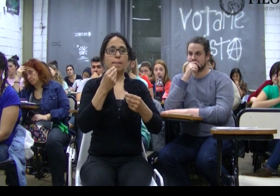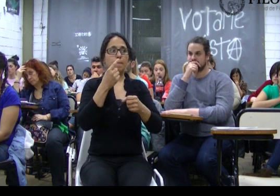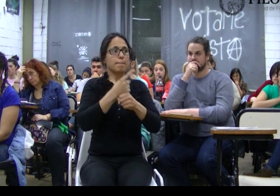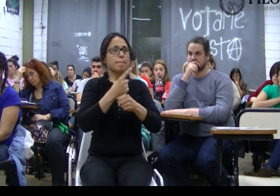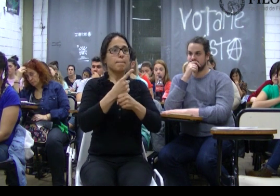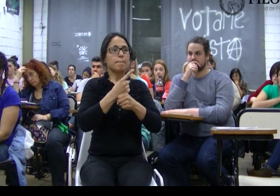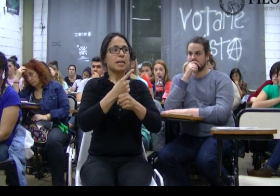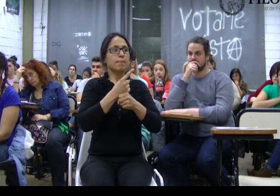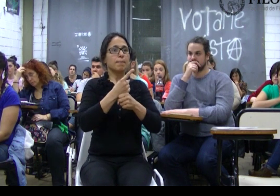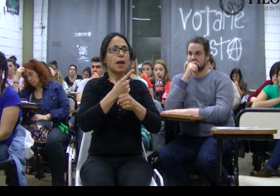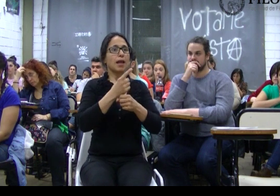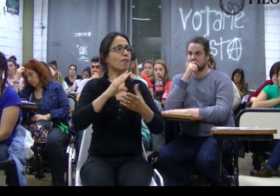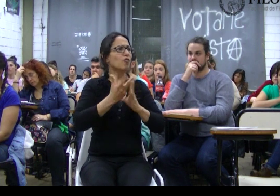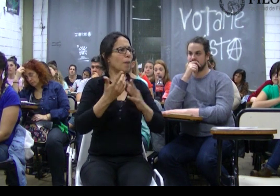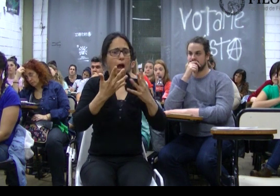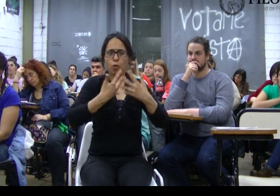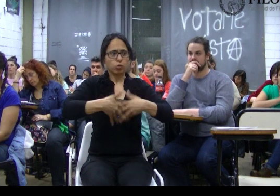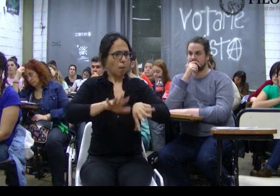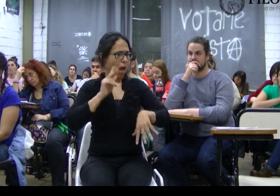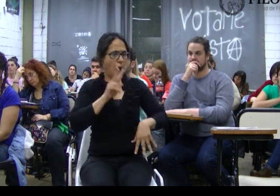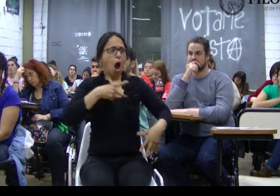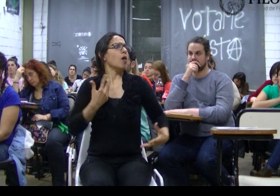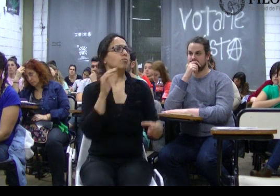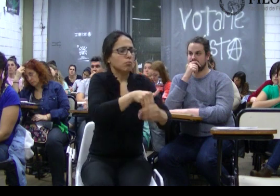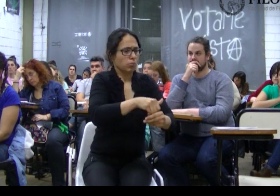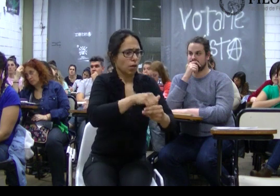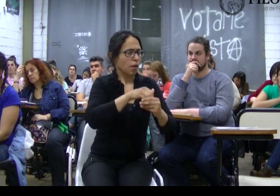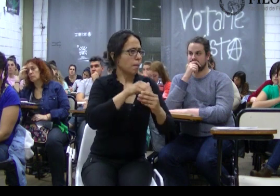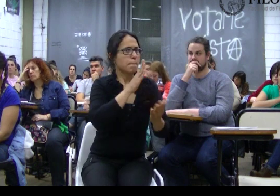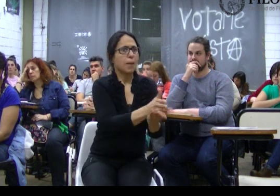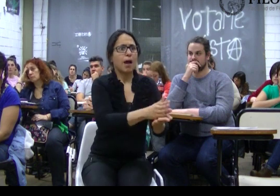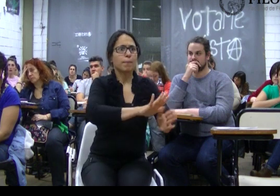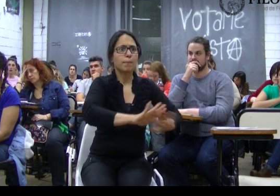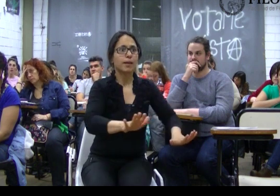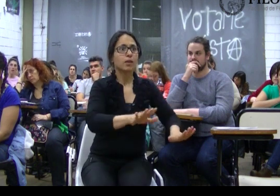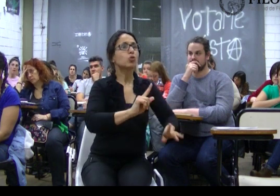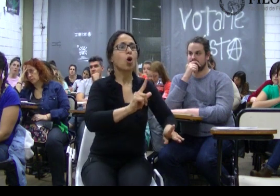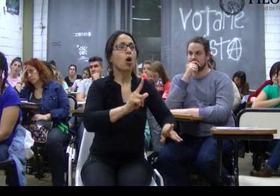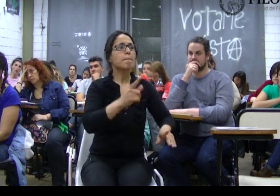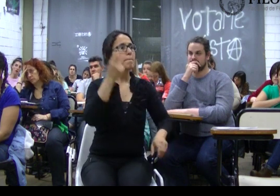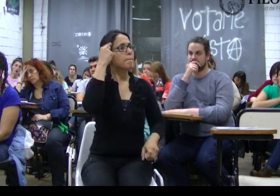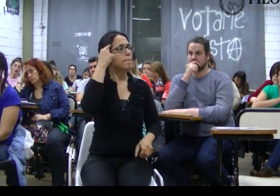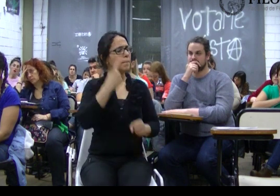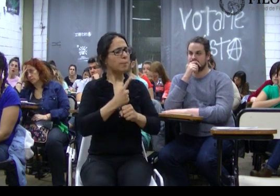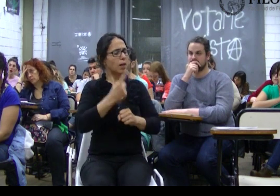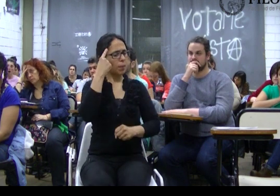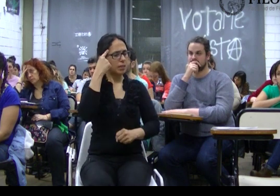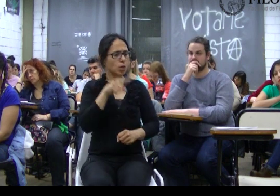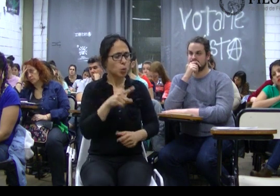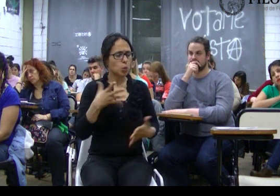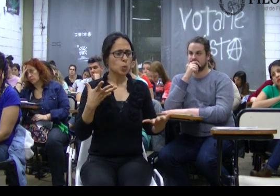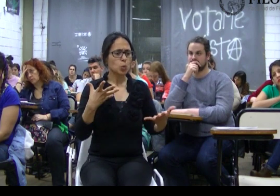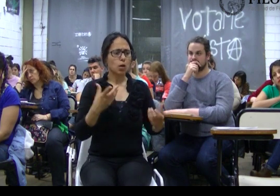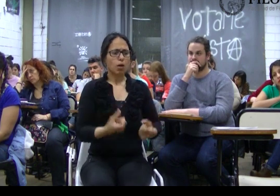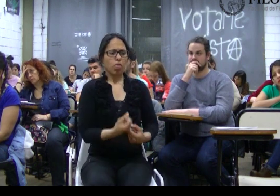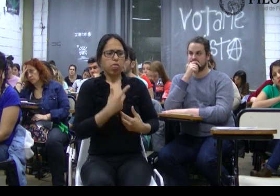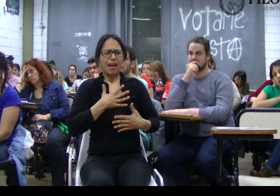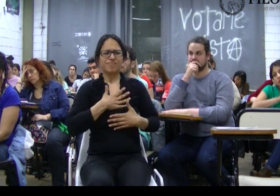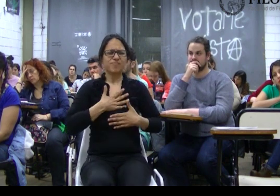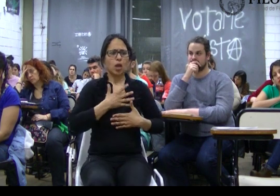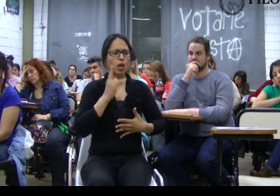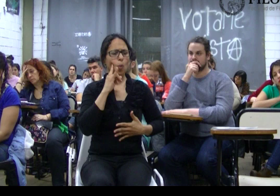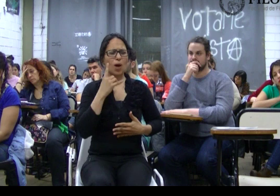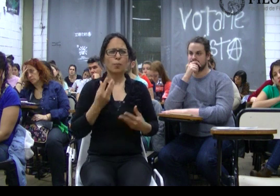la intervención compulsiva, ¿no? Tratar de pensar un segundo qué es lo que nos incomoda de esa situación, cómo la entendemos, por